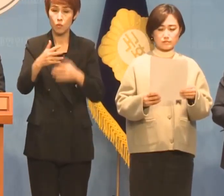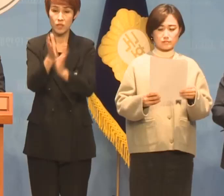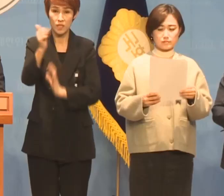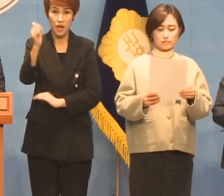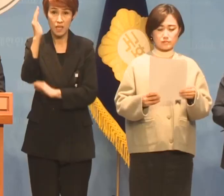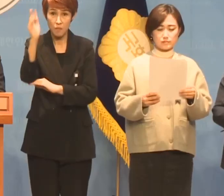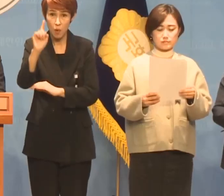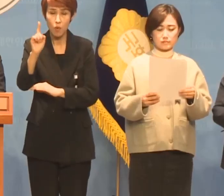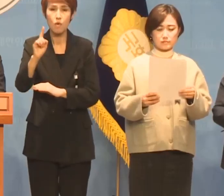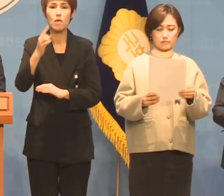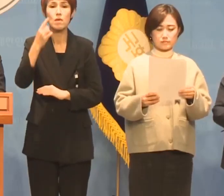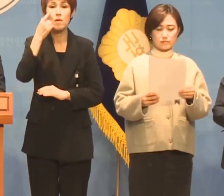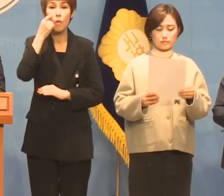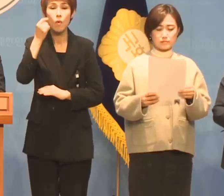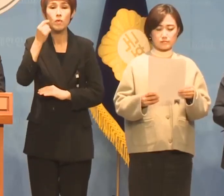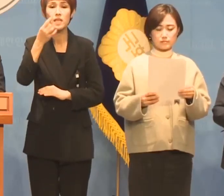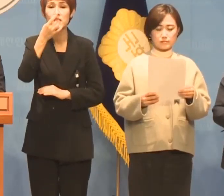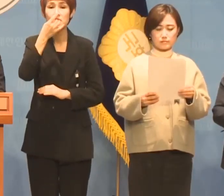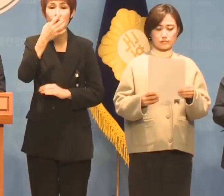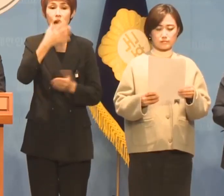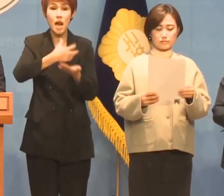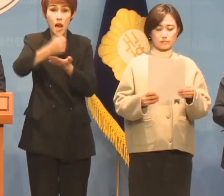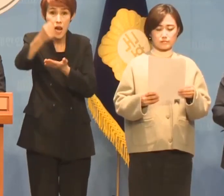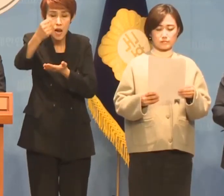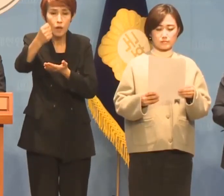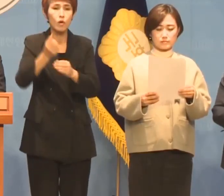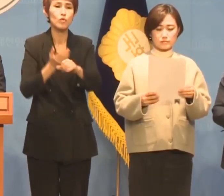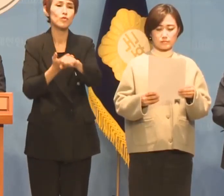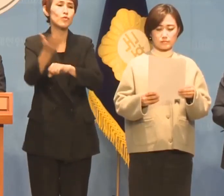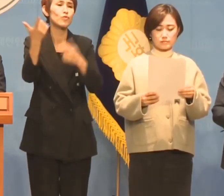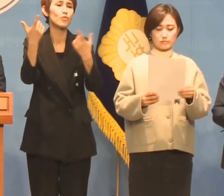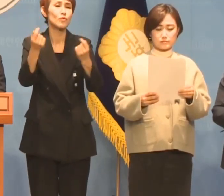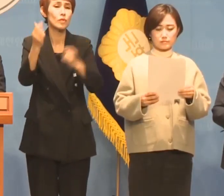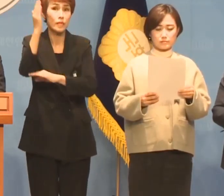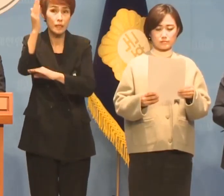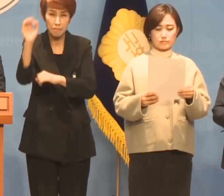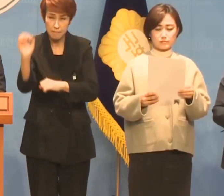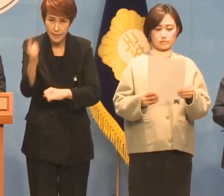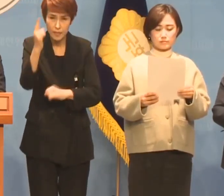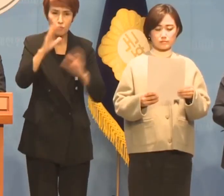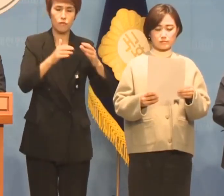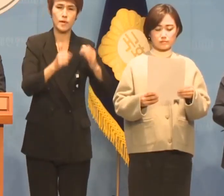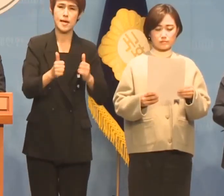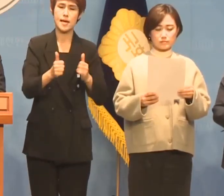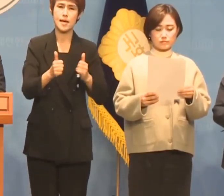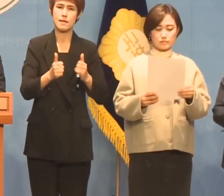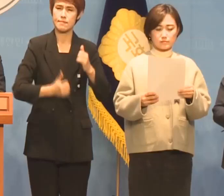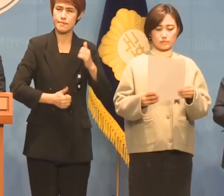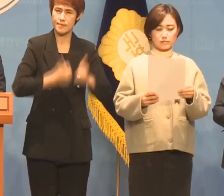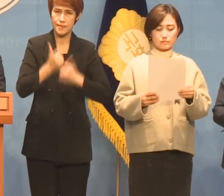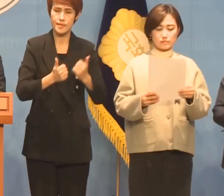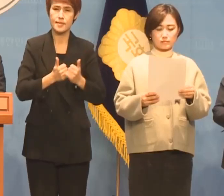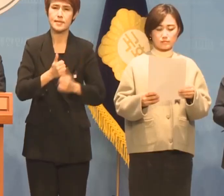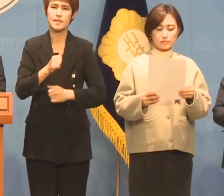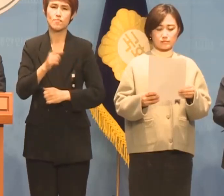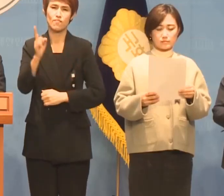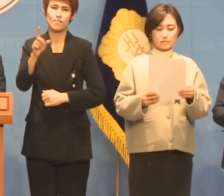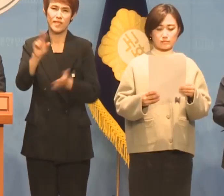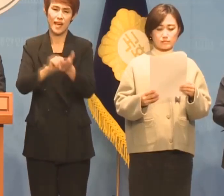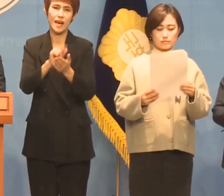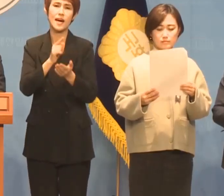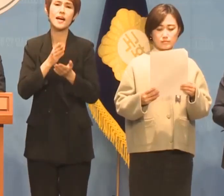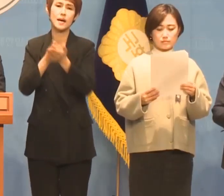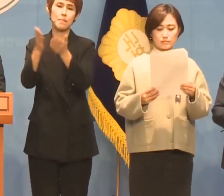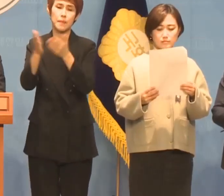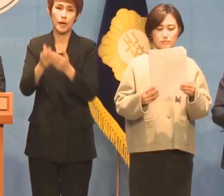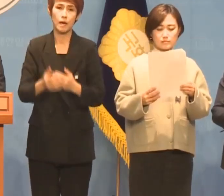일제의 쌀 수탈은 수출이었다는 발언으로 국회의 강한 비판을 받았습니다. 그럼에도 불구하고 불과 한 달 만에 이번